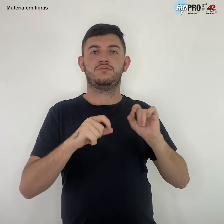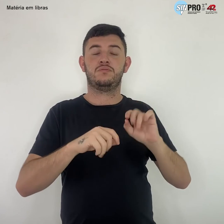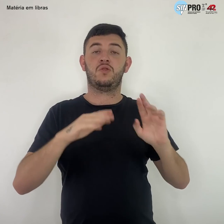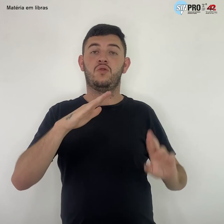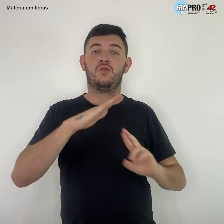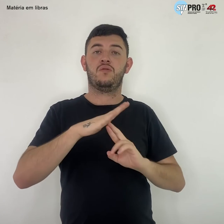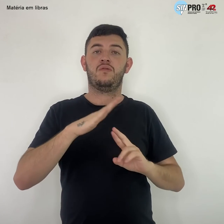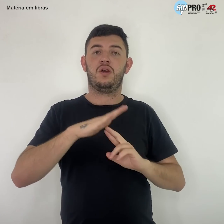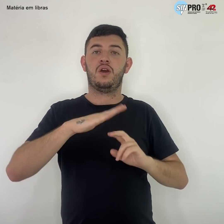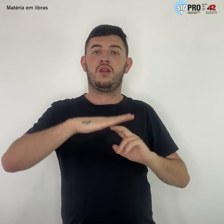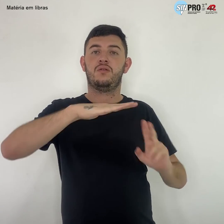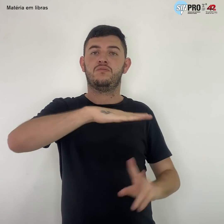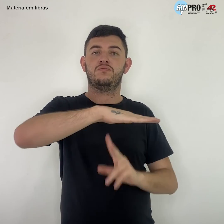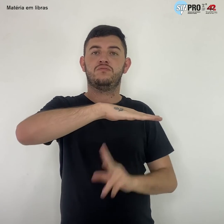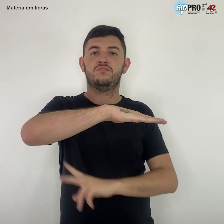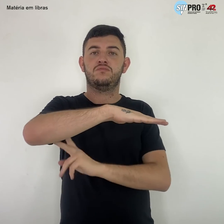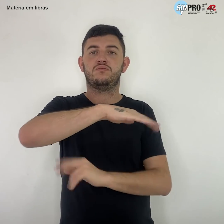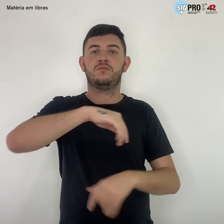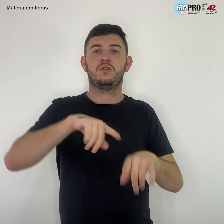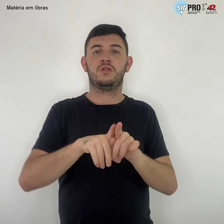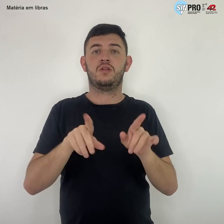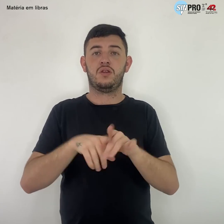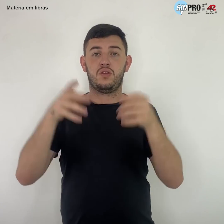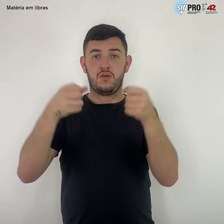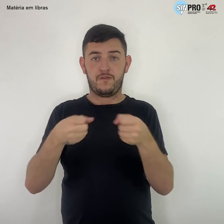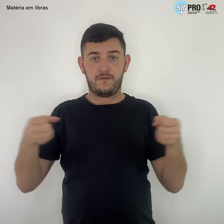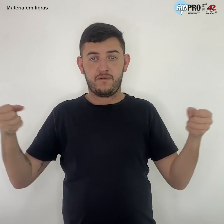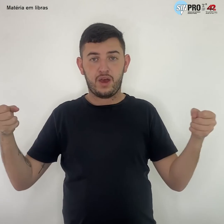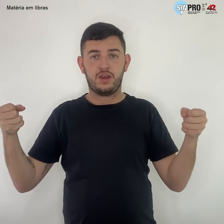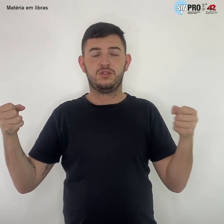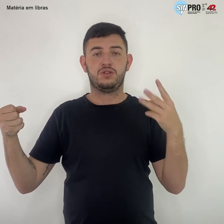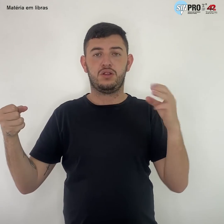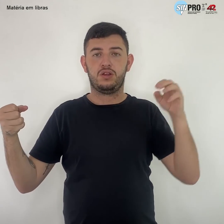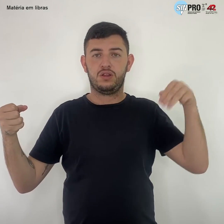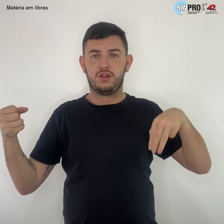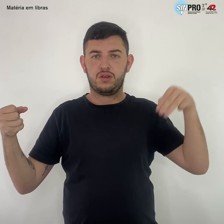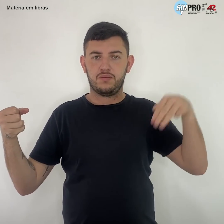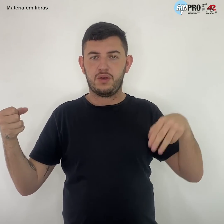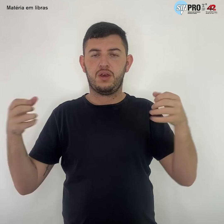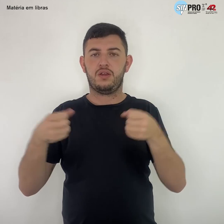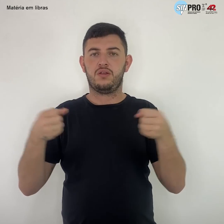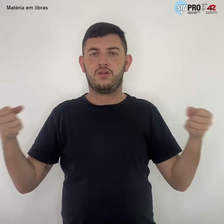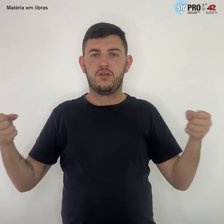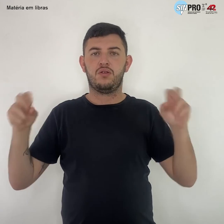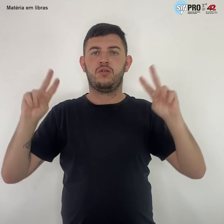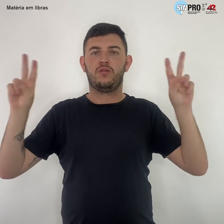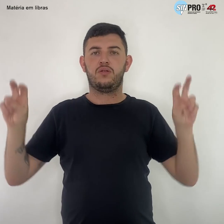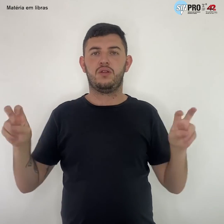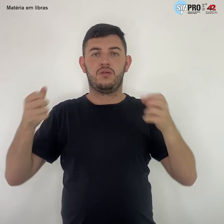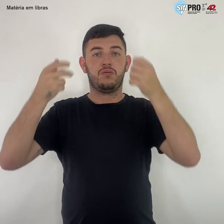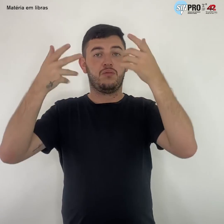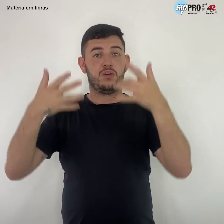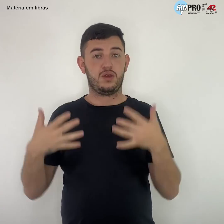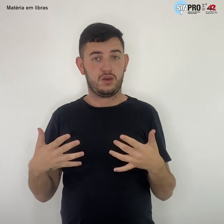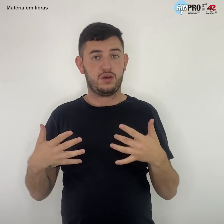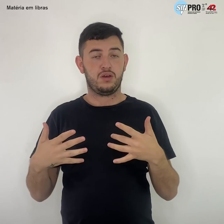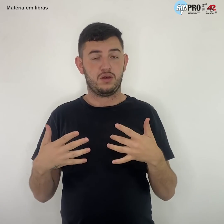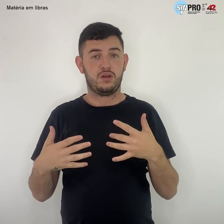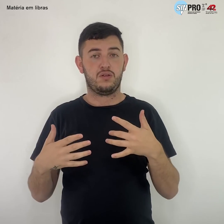do Plano Piloto uma faixa de mais de 30 metros de largura com os dizeres: mais de 500